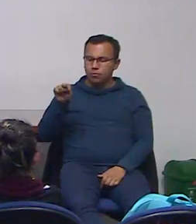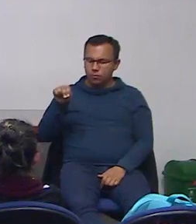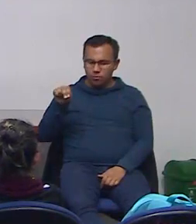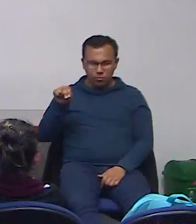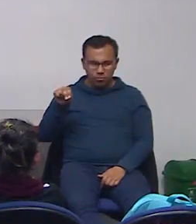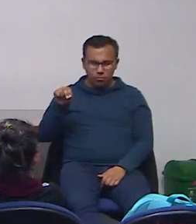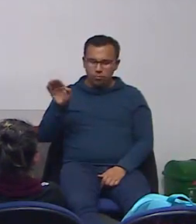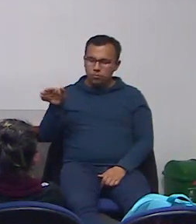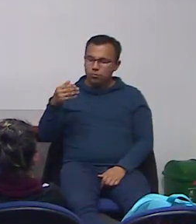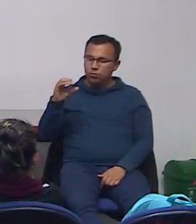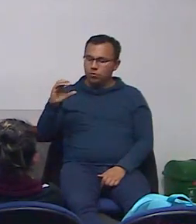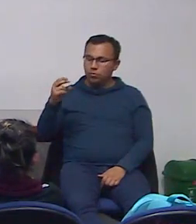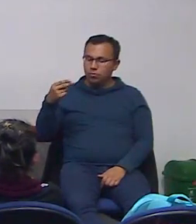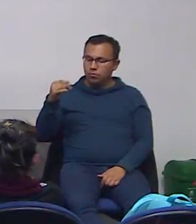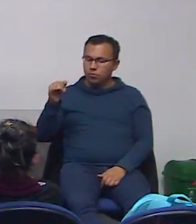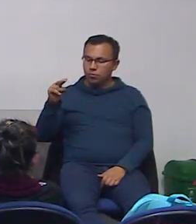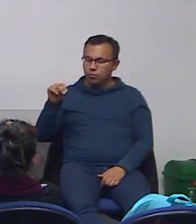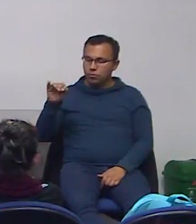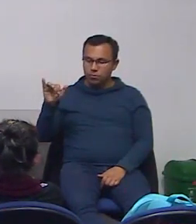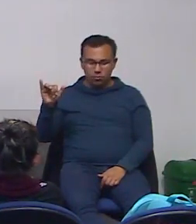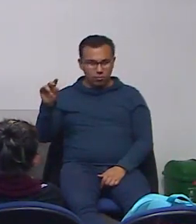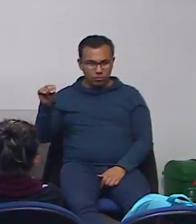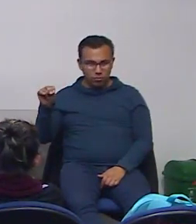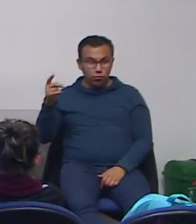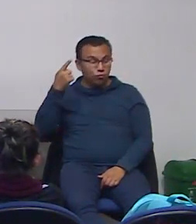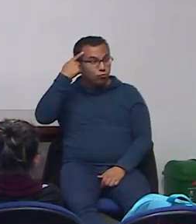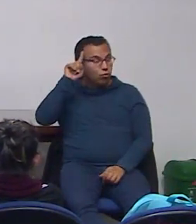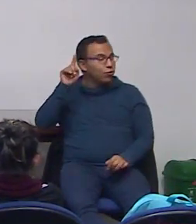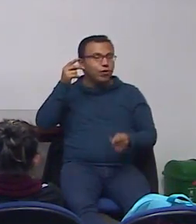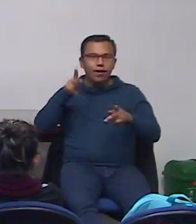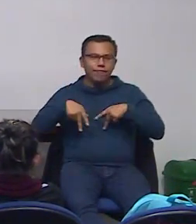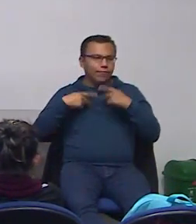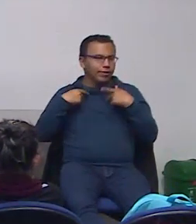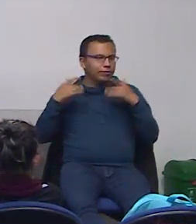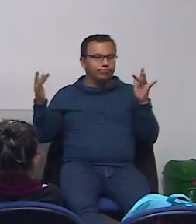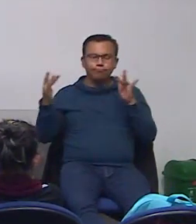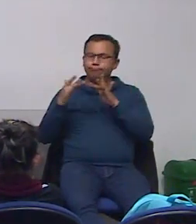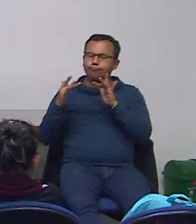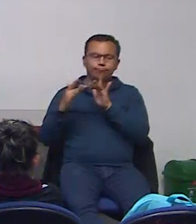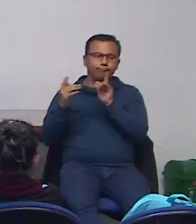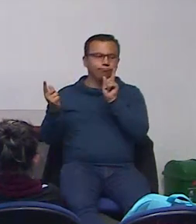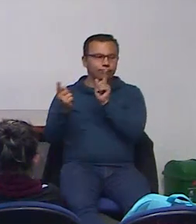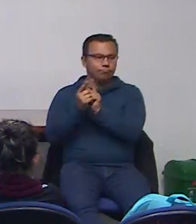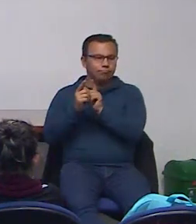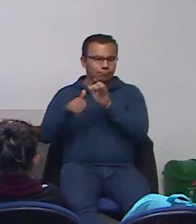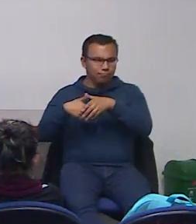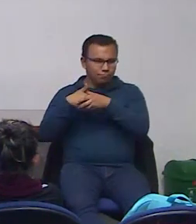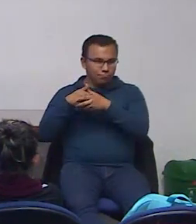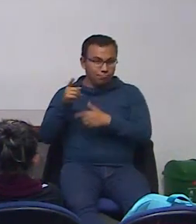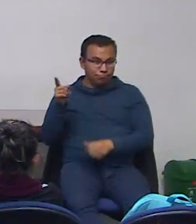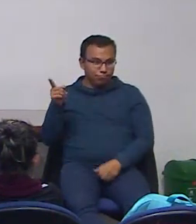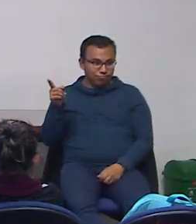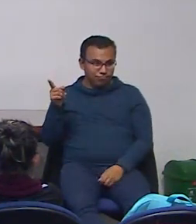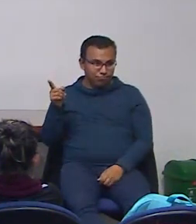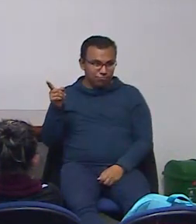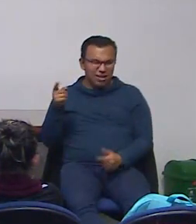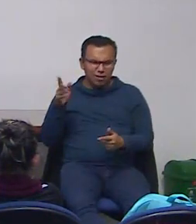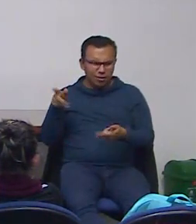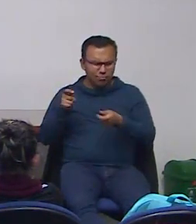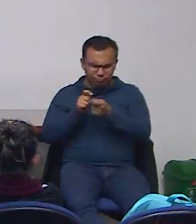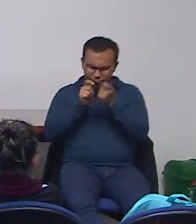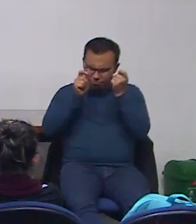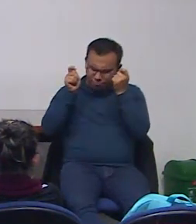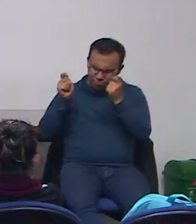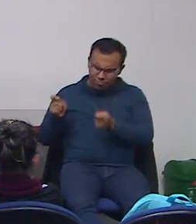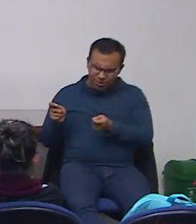escocesa y dio la casualidad en la vida que yo tuve la oportunidad de conectarme con ella Ella es la percusionista nombrada